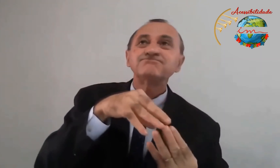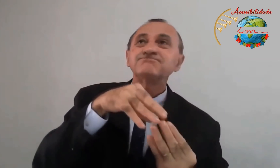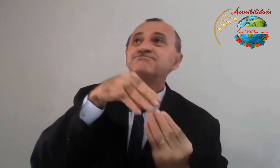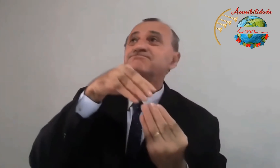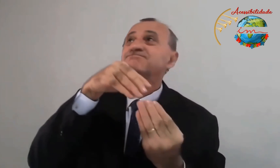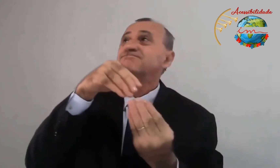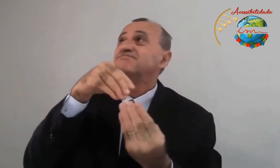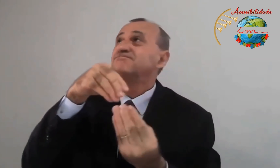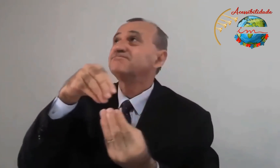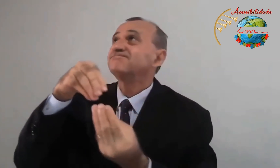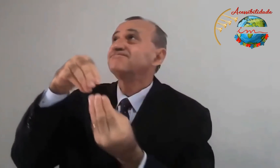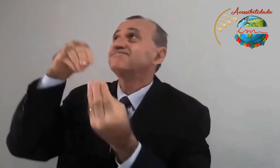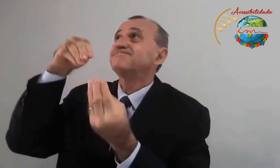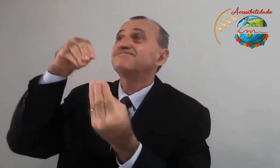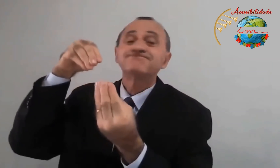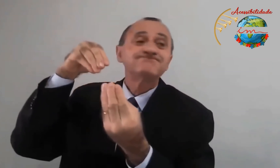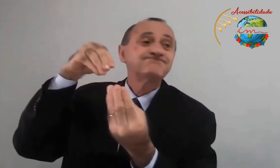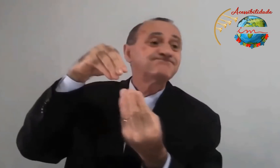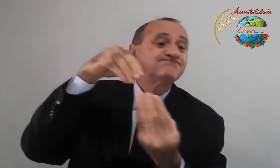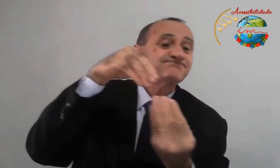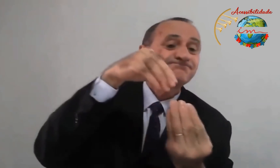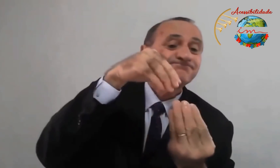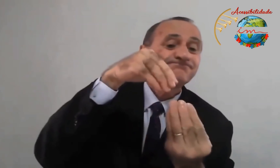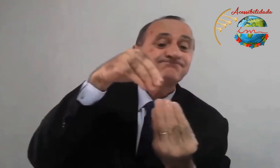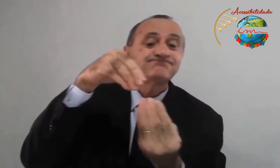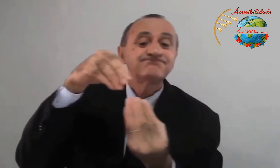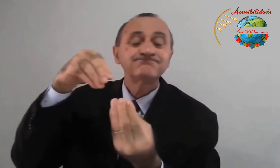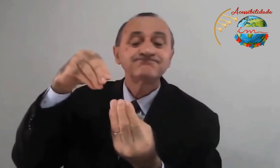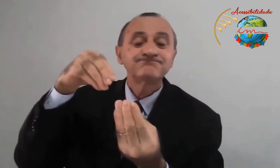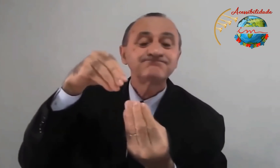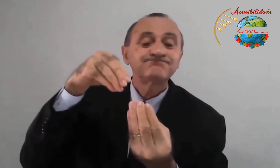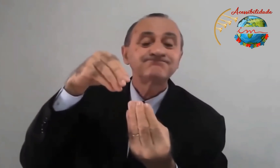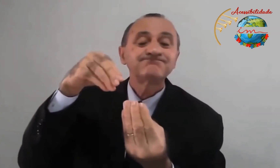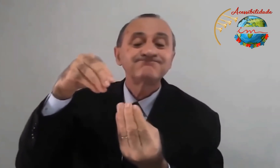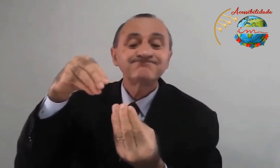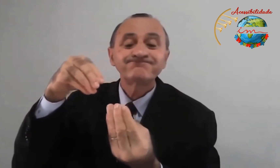a alma ela tem dois destinos, né? A eternidade com Deus e a eternidade sem Deus.